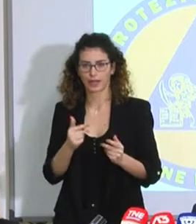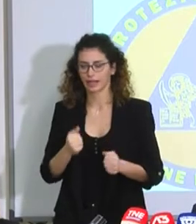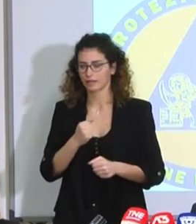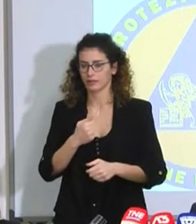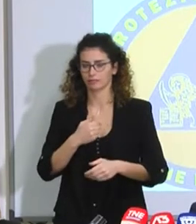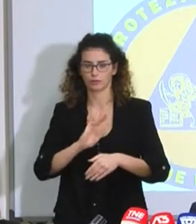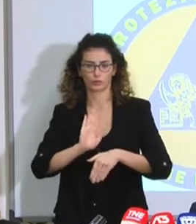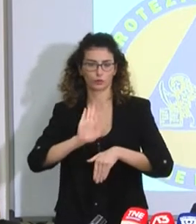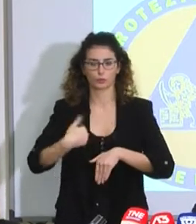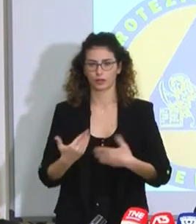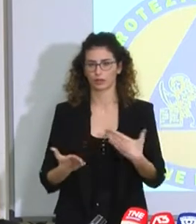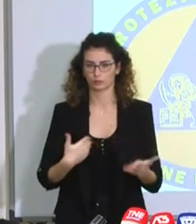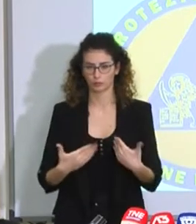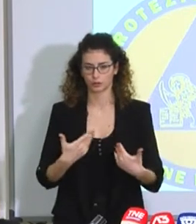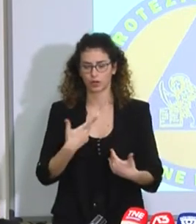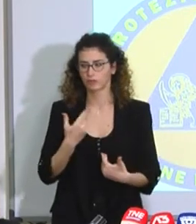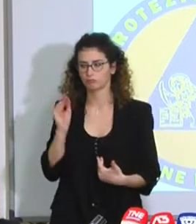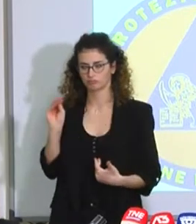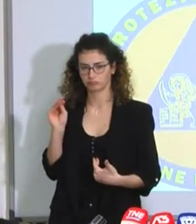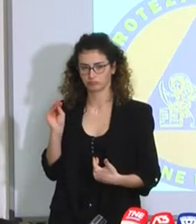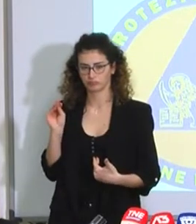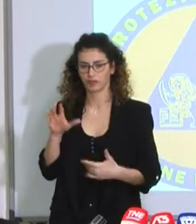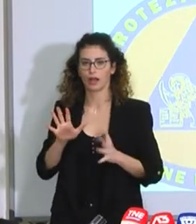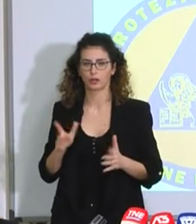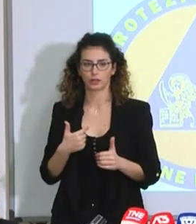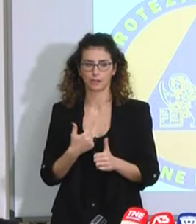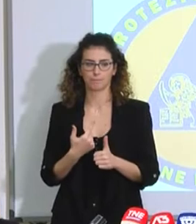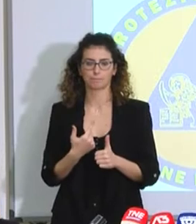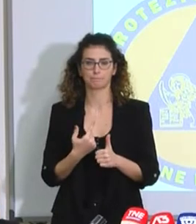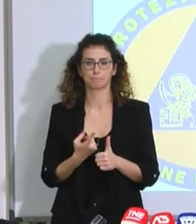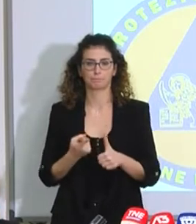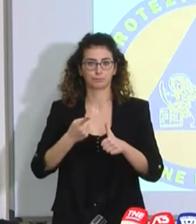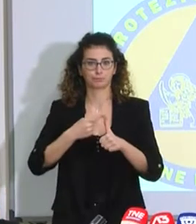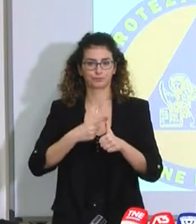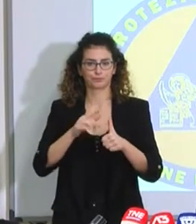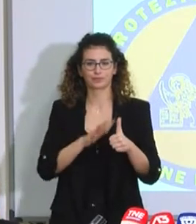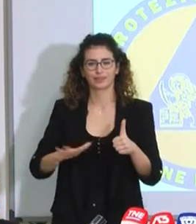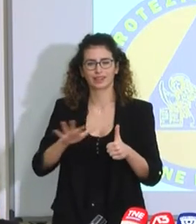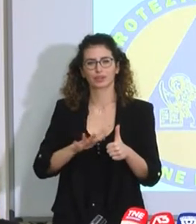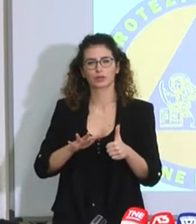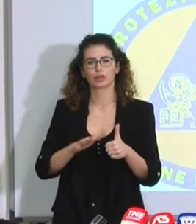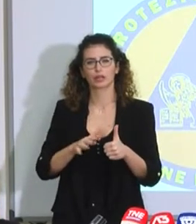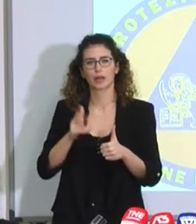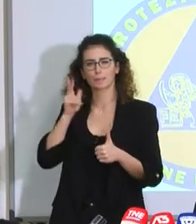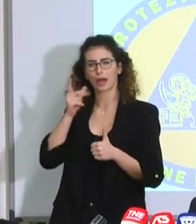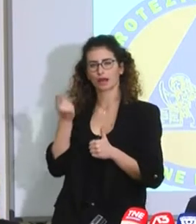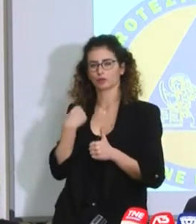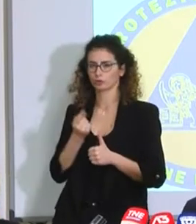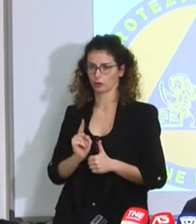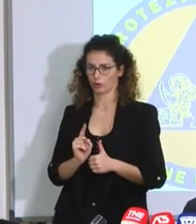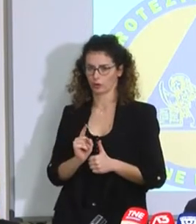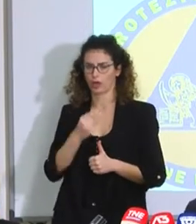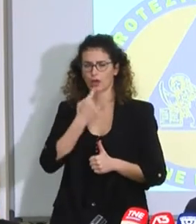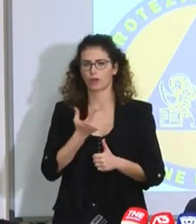da qui in avanti o posto delle questioni intanto non c'è più il clima di marzo questo abbiamo detto tante volte ma perché dico questo perché non è che possiamo